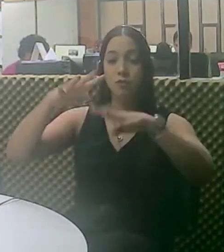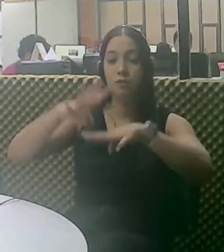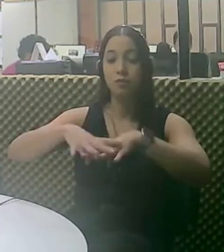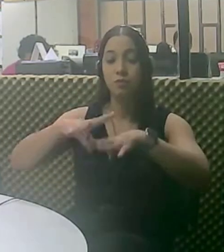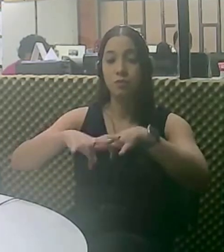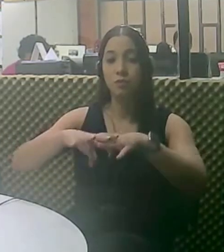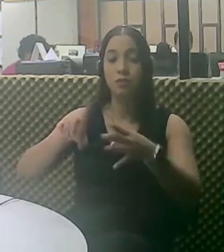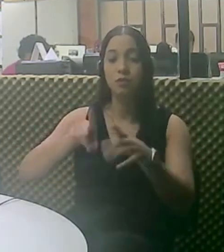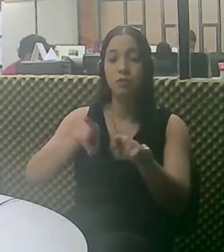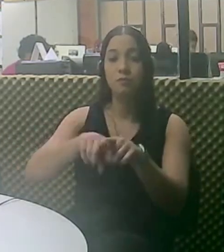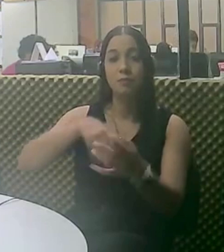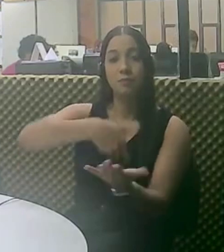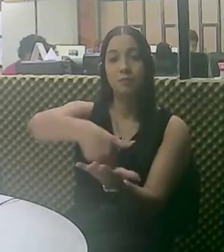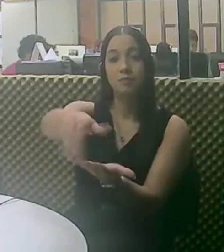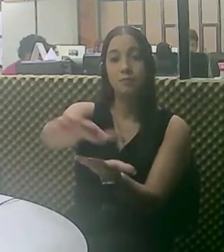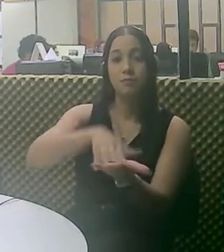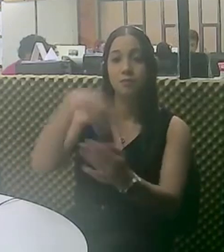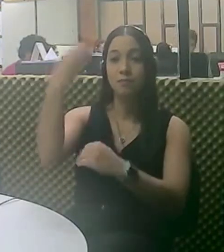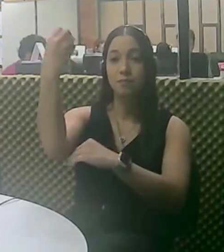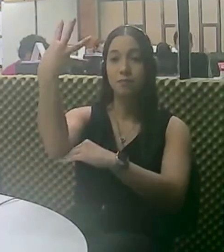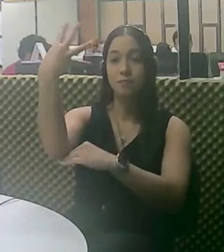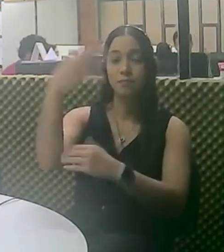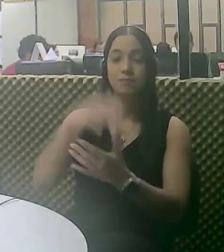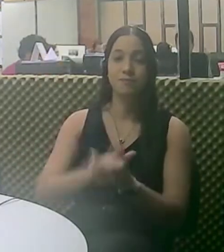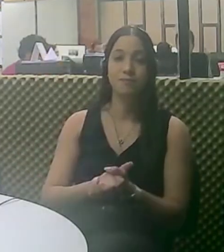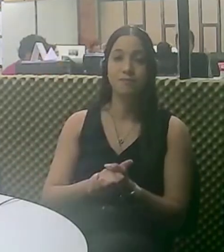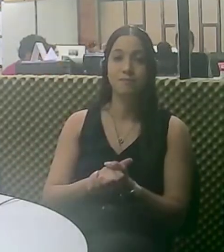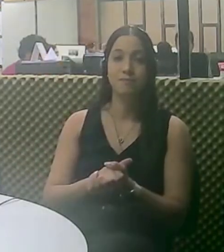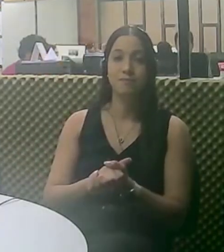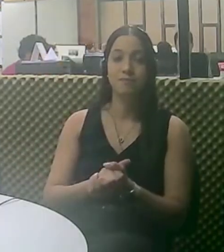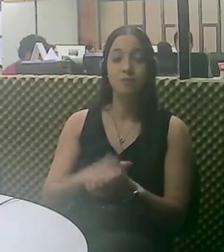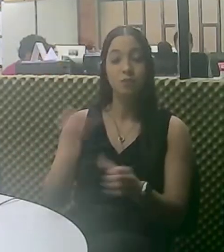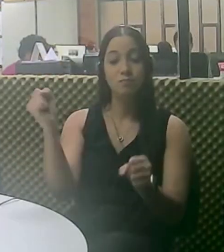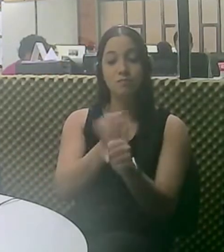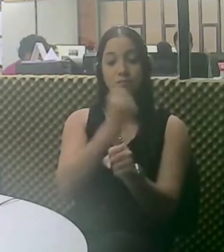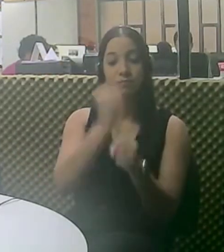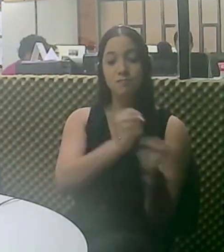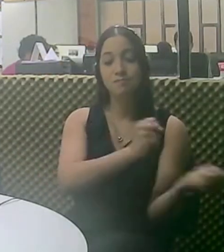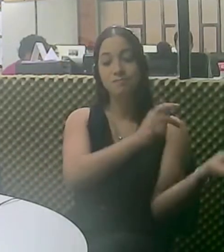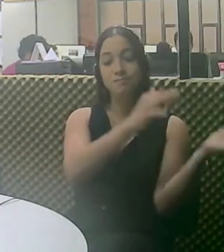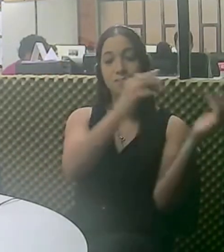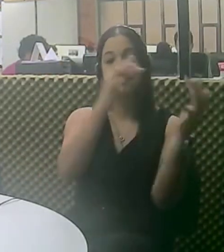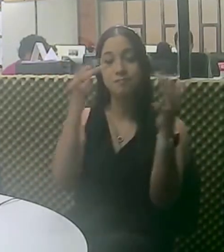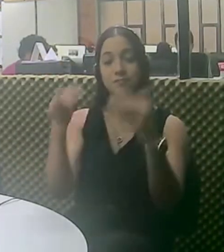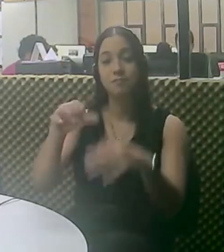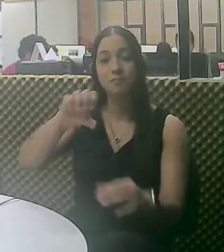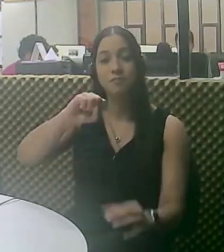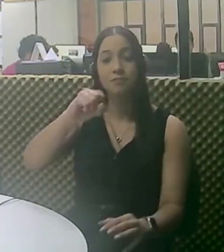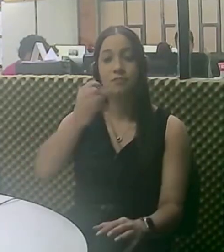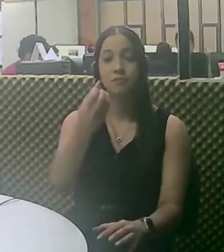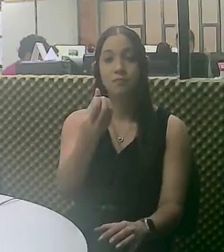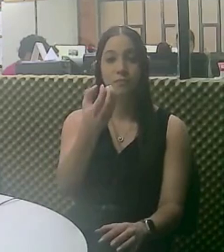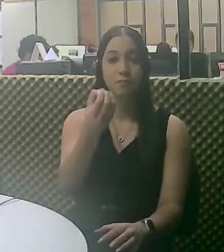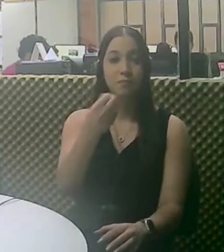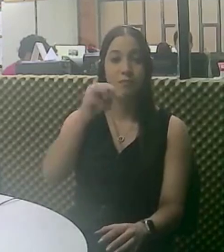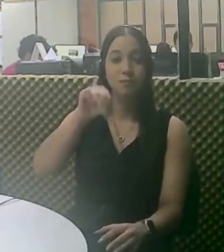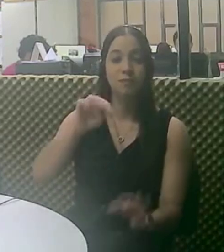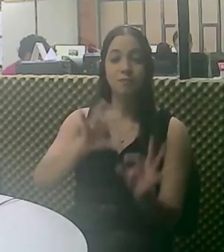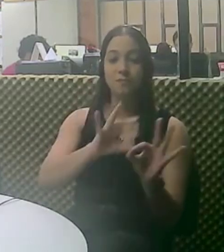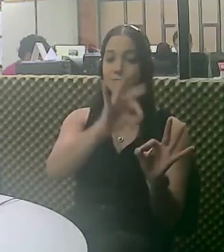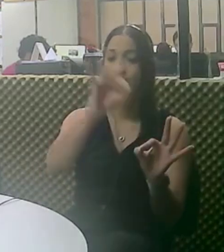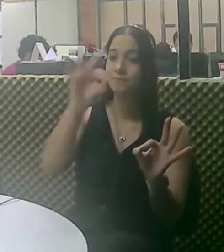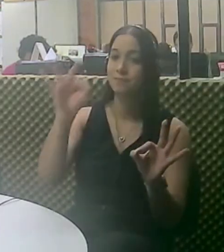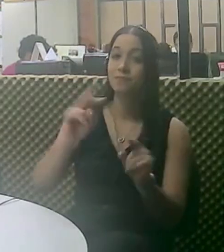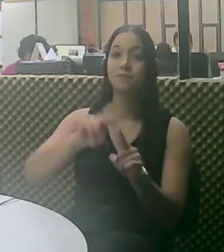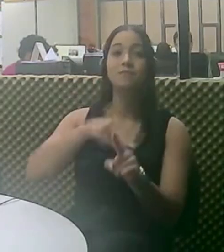como as sinalizações horizontal e vertical. Durante as obras, a avenida de 860 metros de extensão